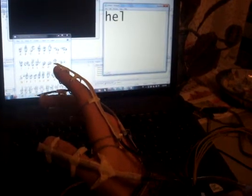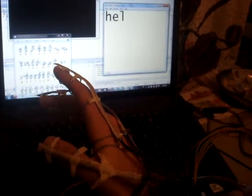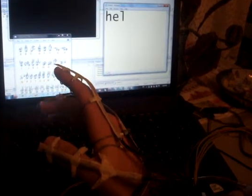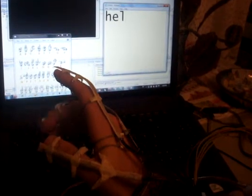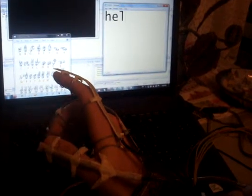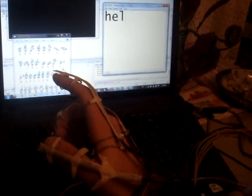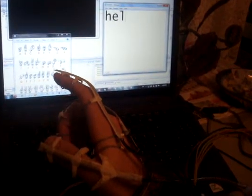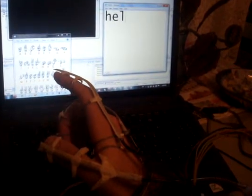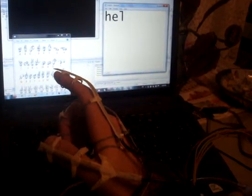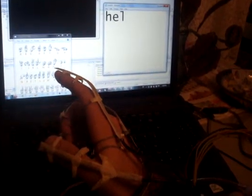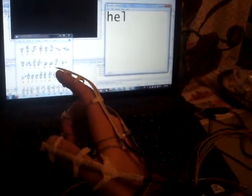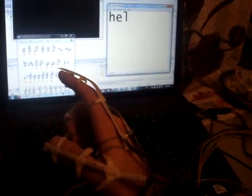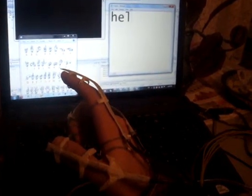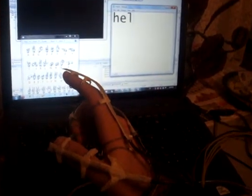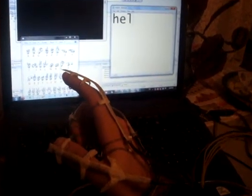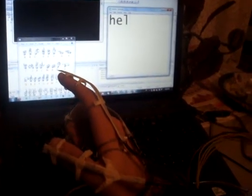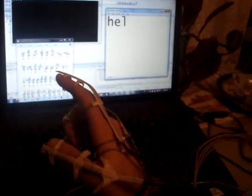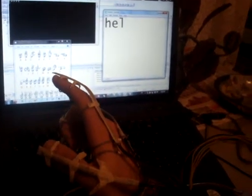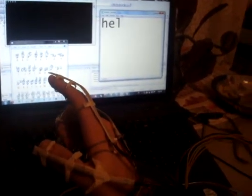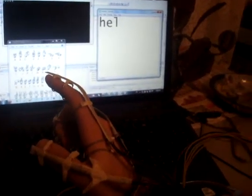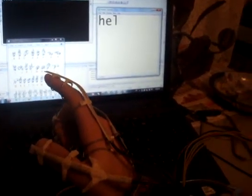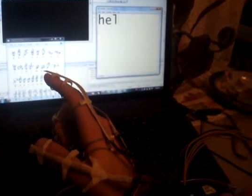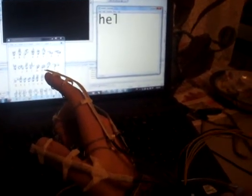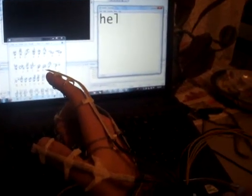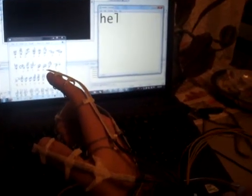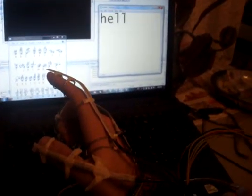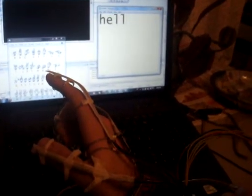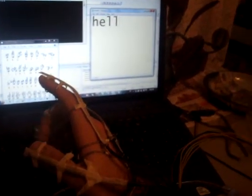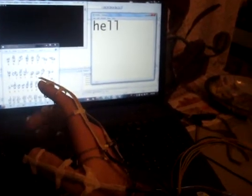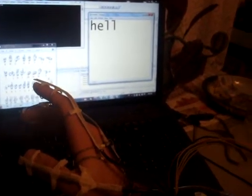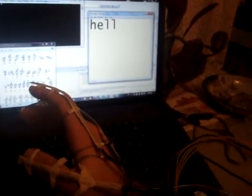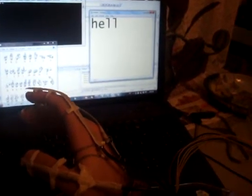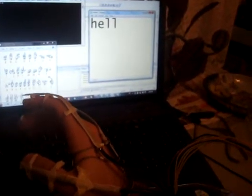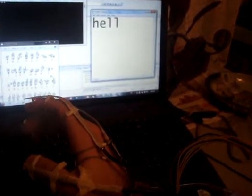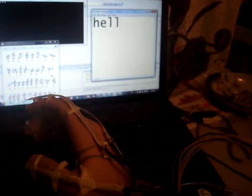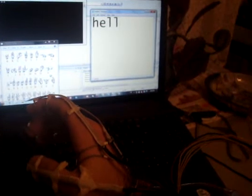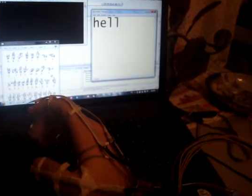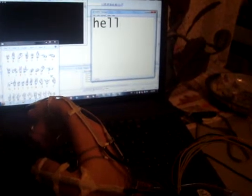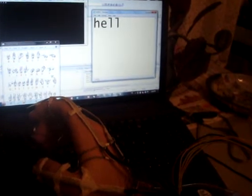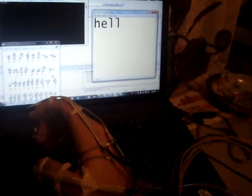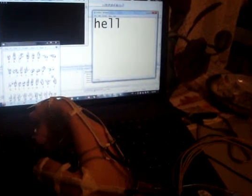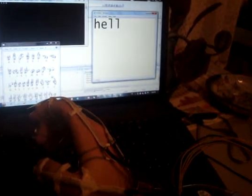L. Dumnezeu, ce rău e. Încă unul. Și O.